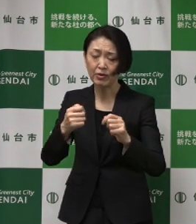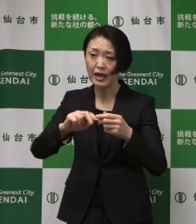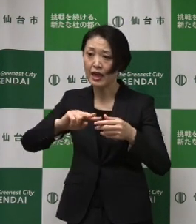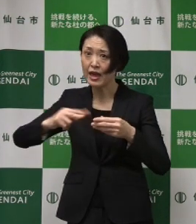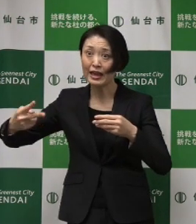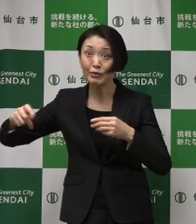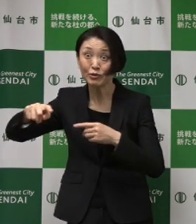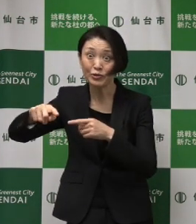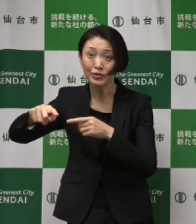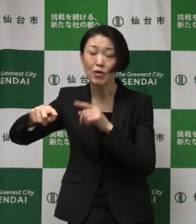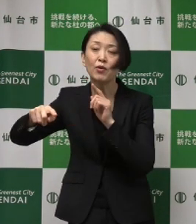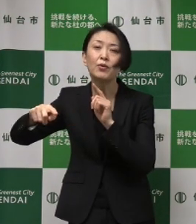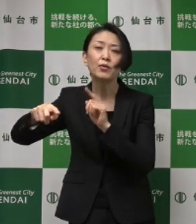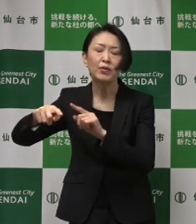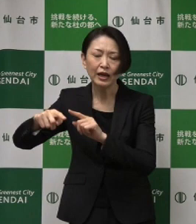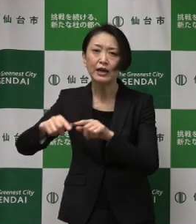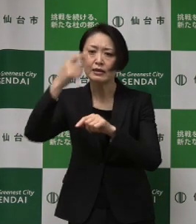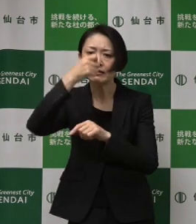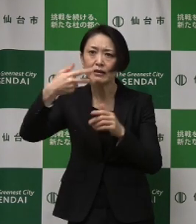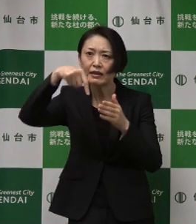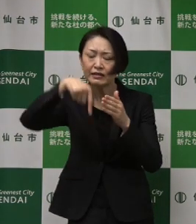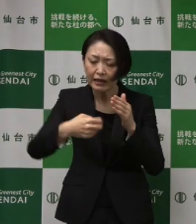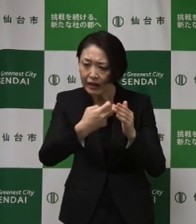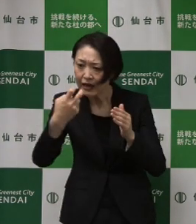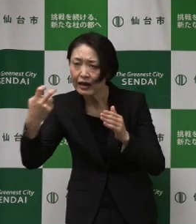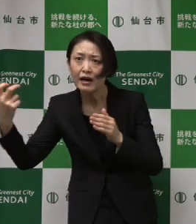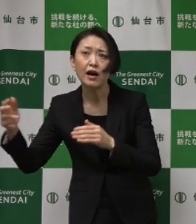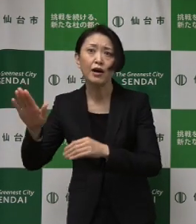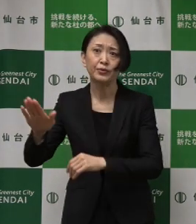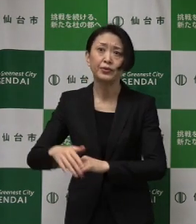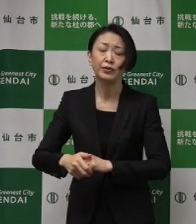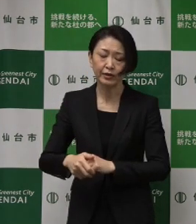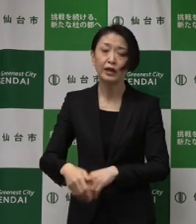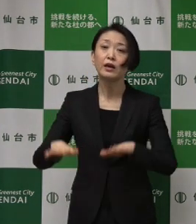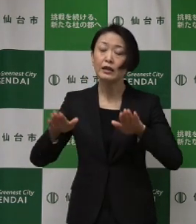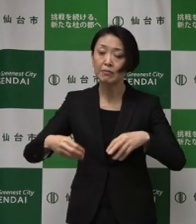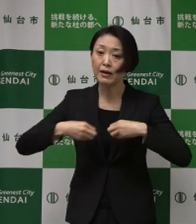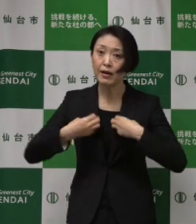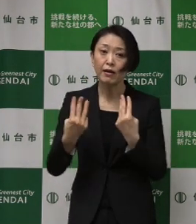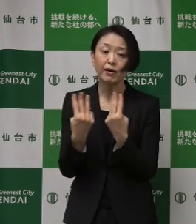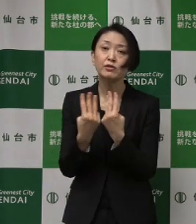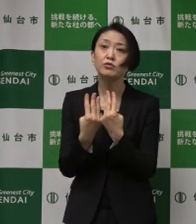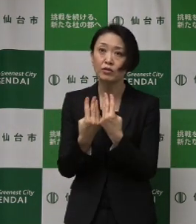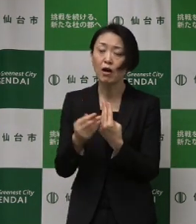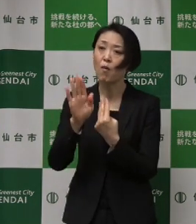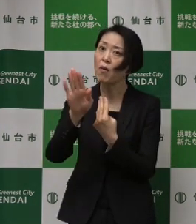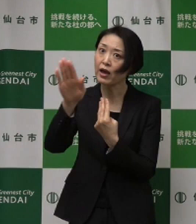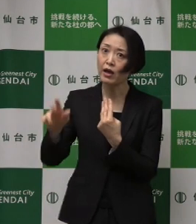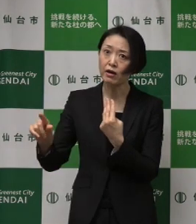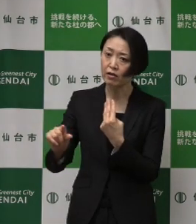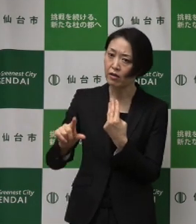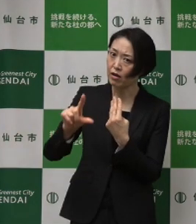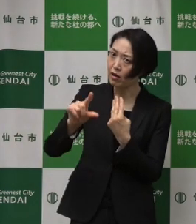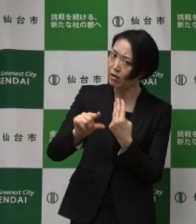異株も確認をされている中にあって、新規感染者の数がどういうふうに推移する